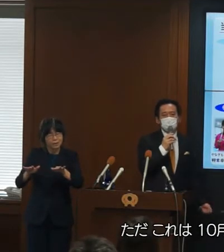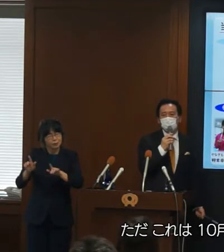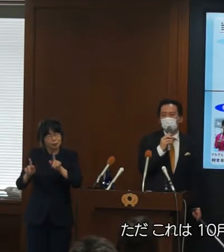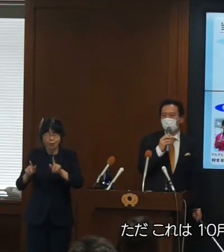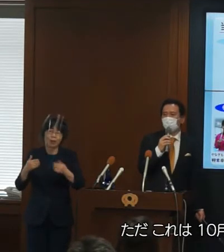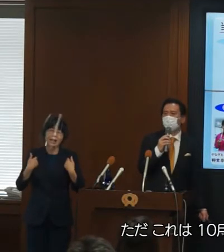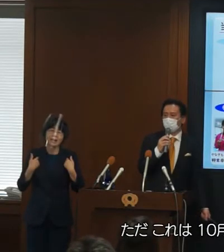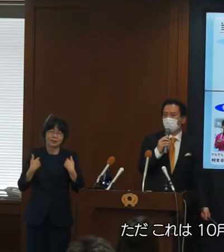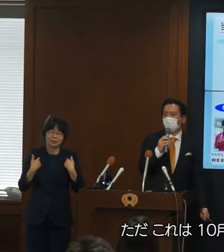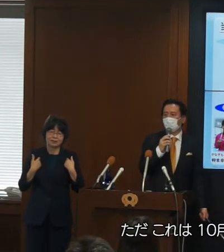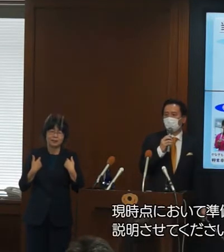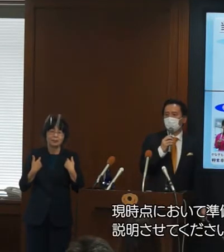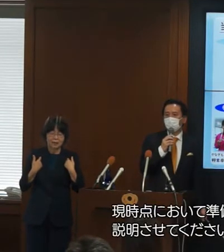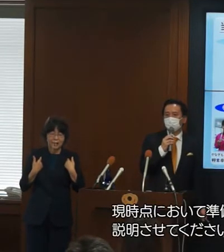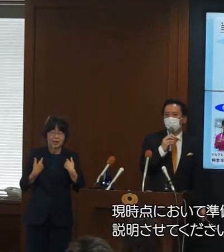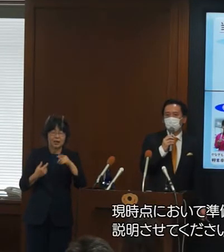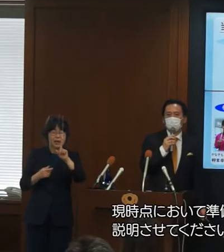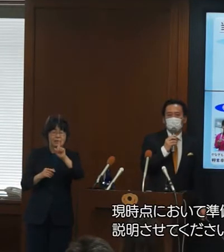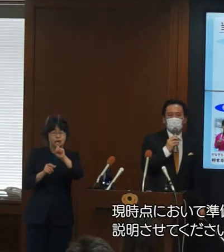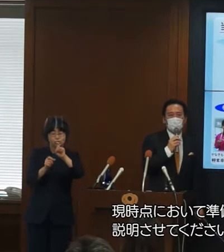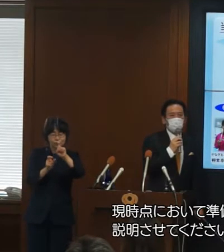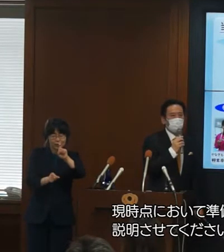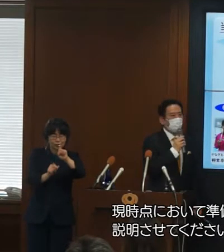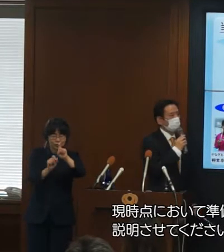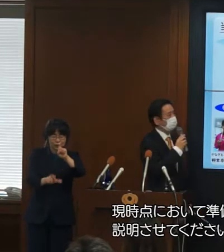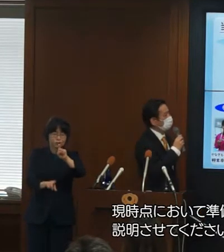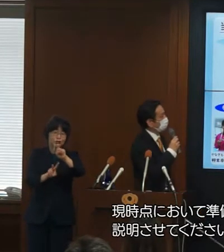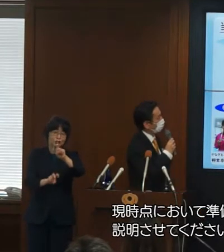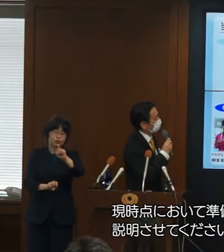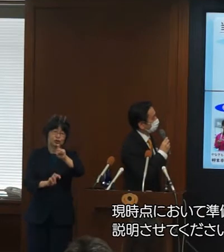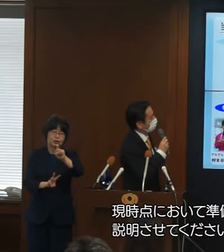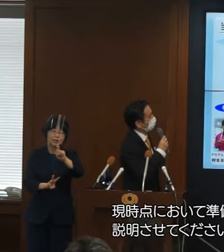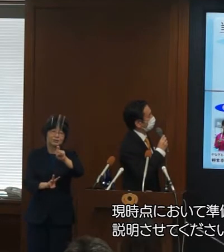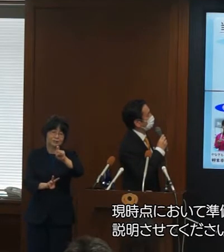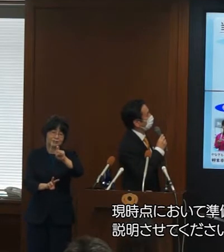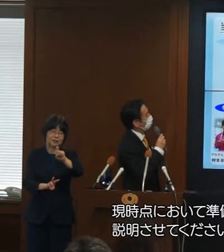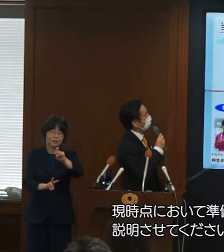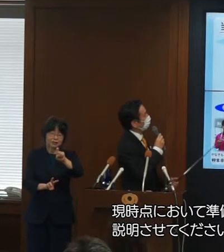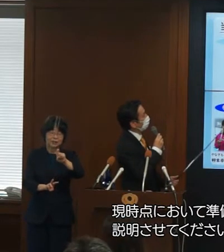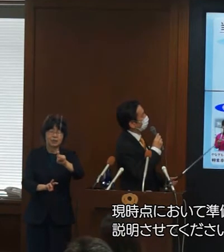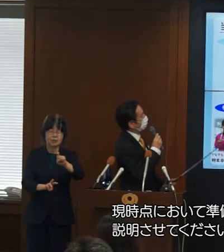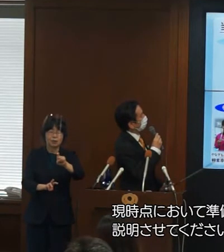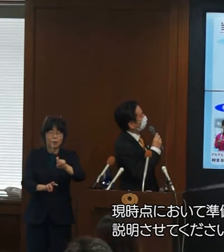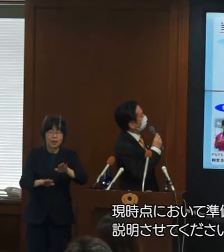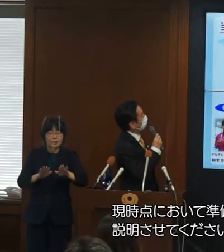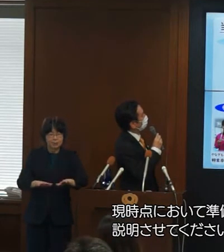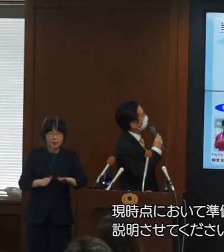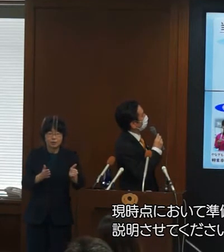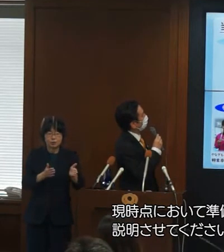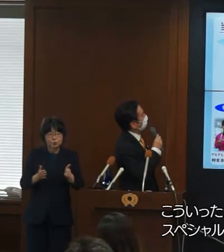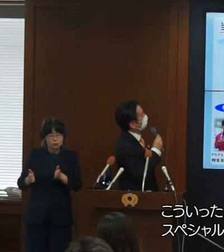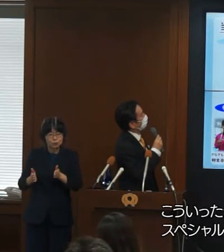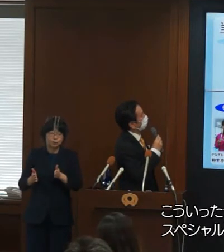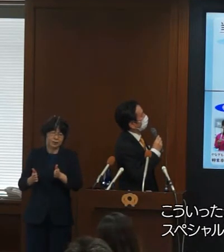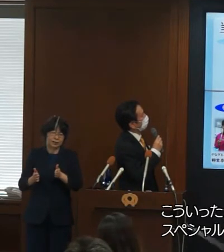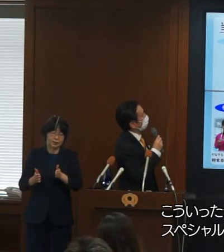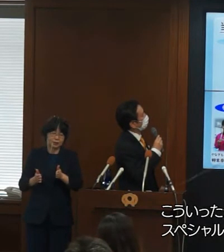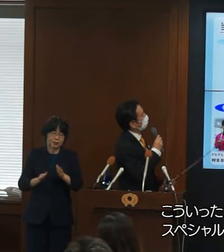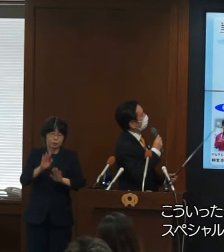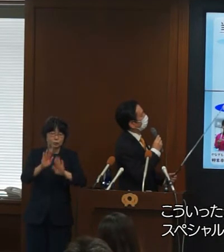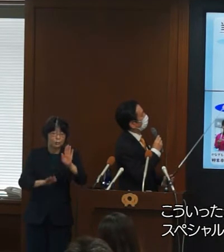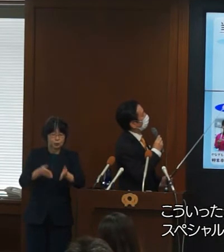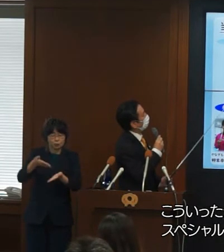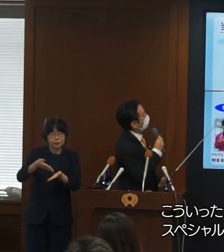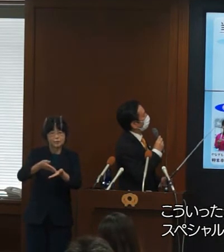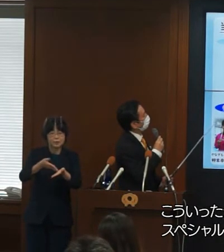月23日でありますから、現時点において、準備している状況について説明させてください。ま